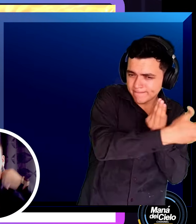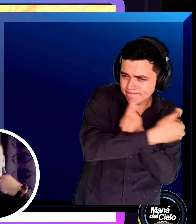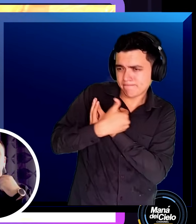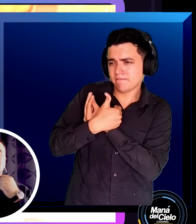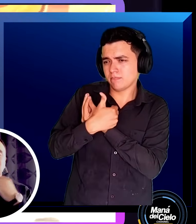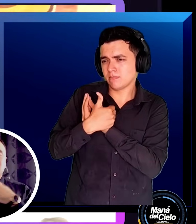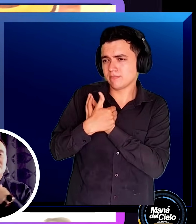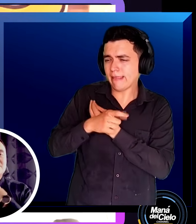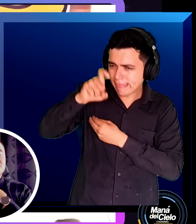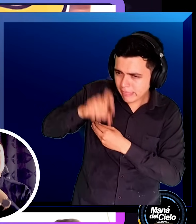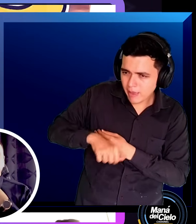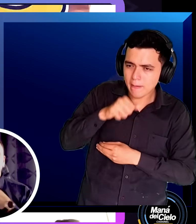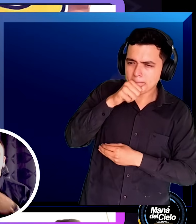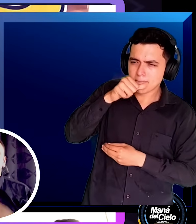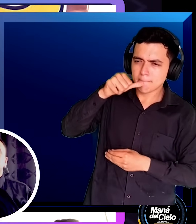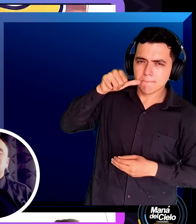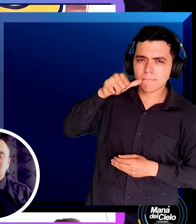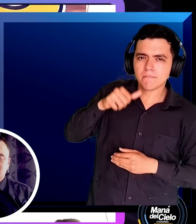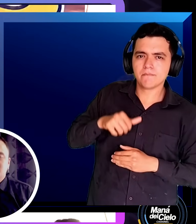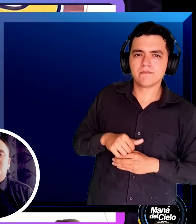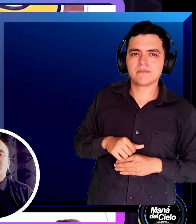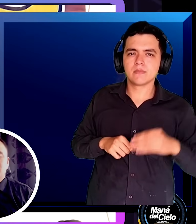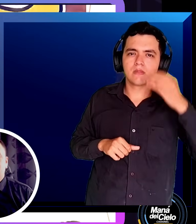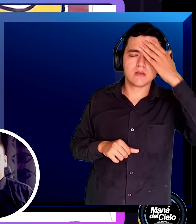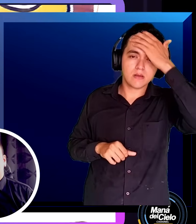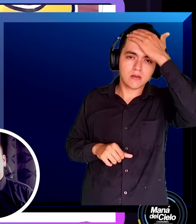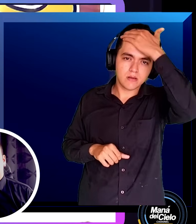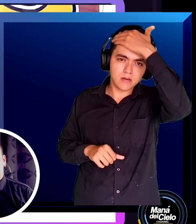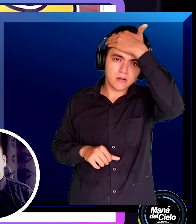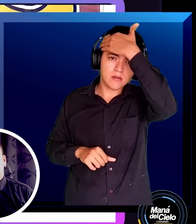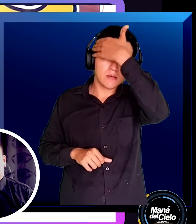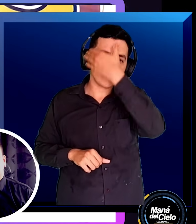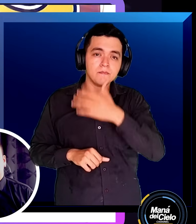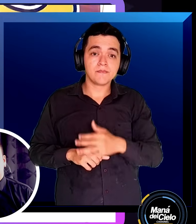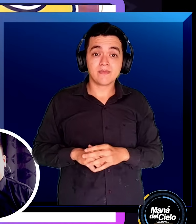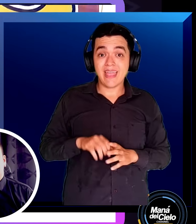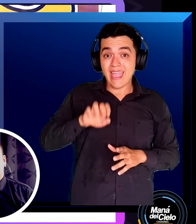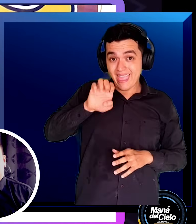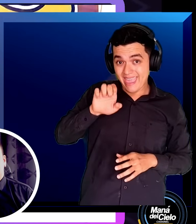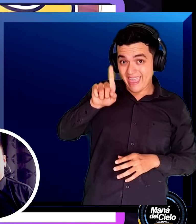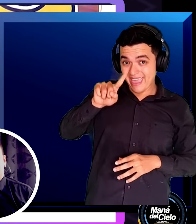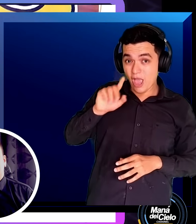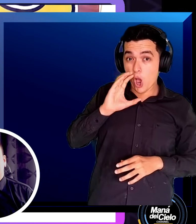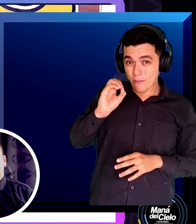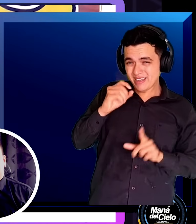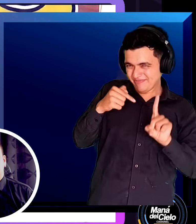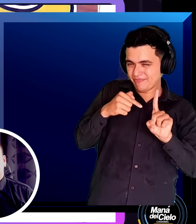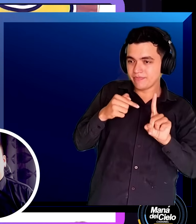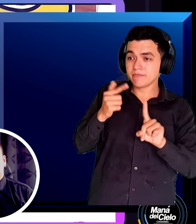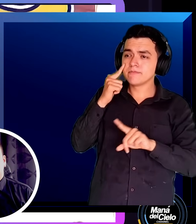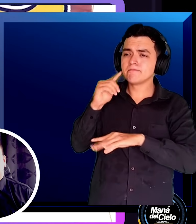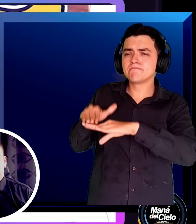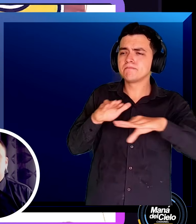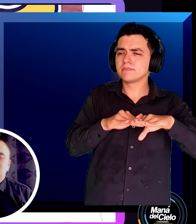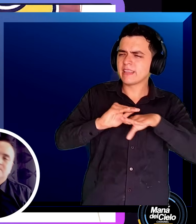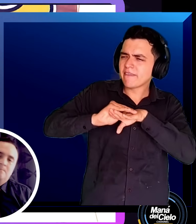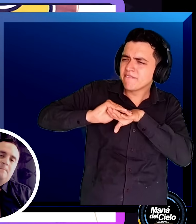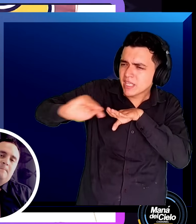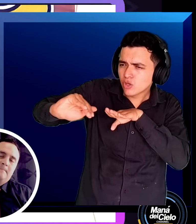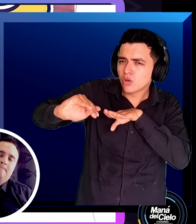aparte de otros ayunos que se hacen en la iglesia. Pero los 3 días marcados para toda la iglesia, 3